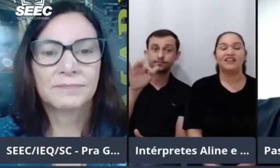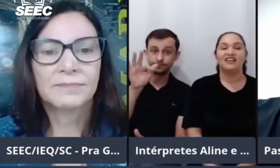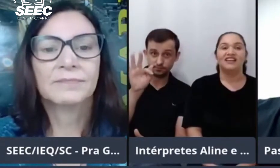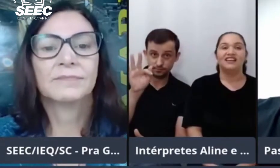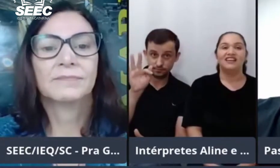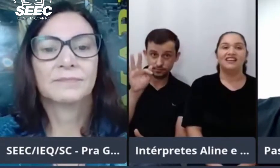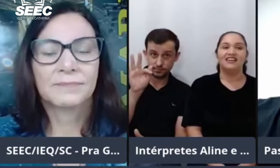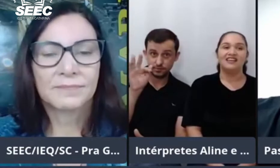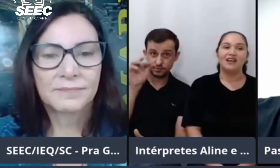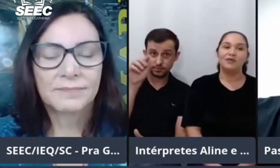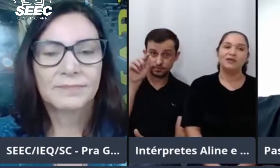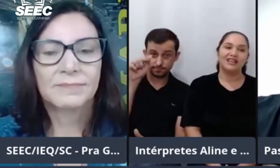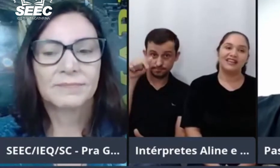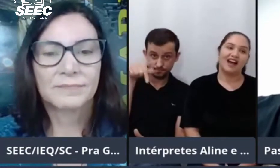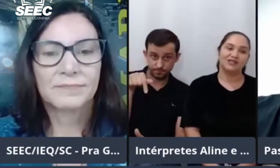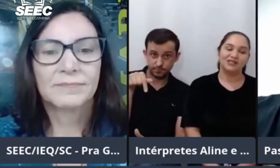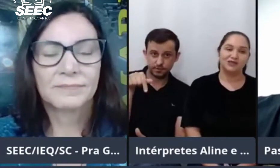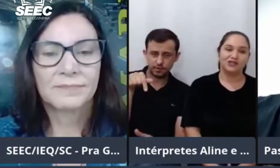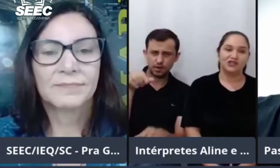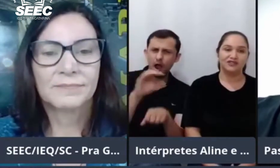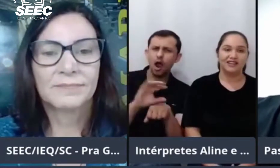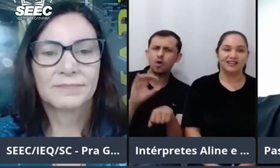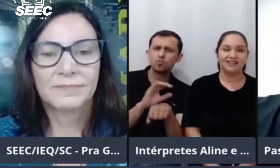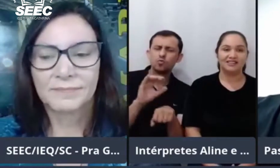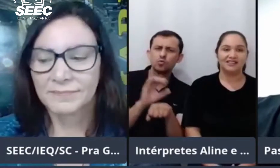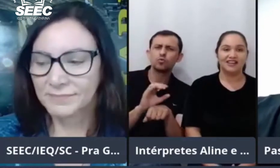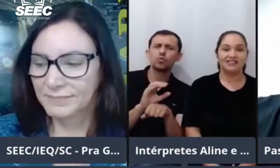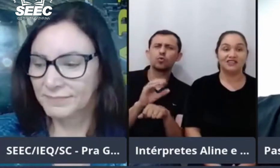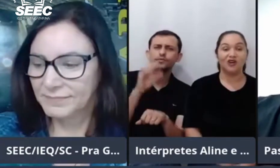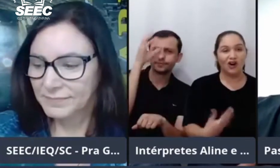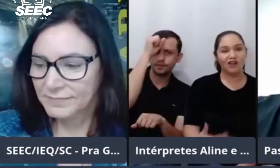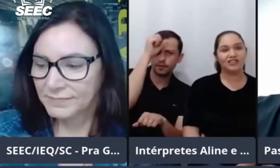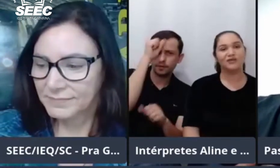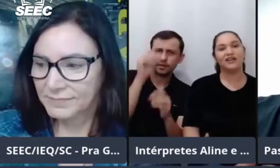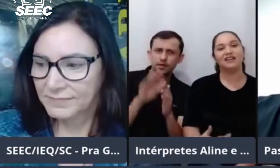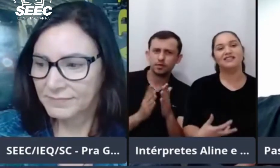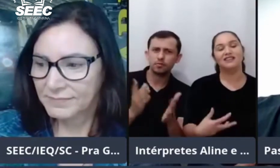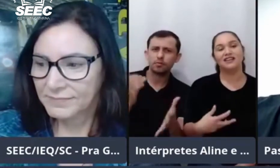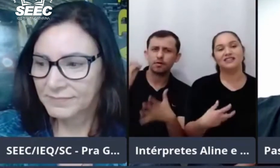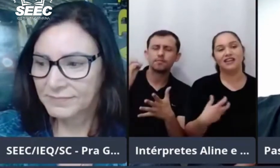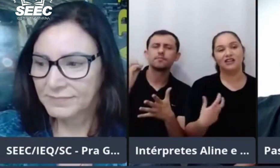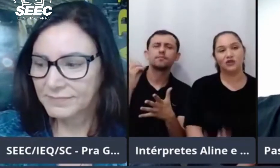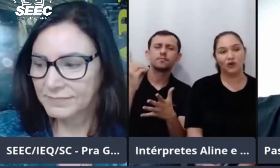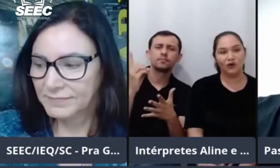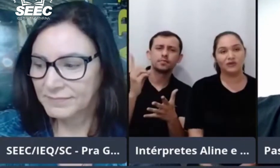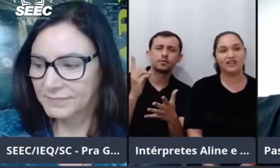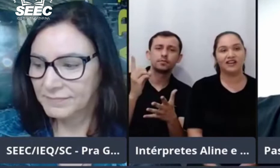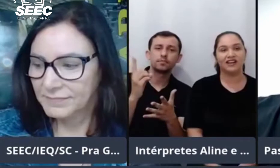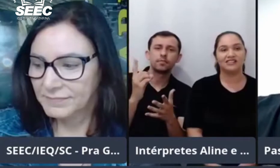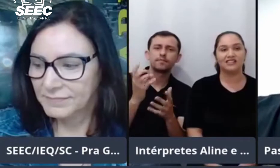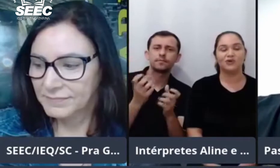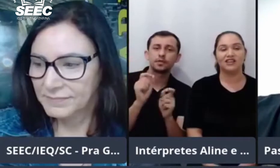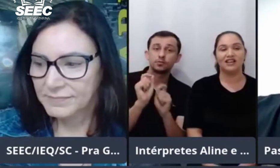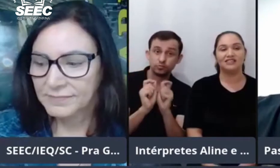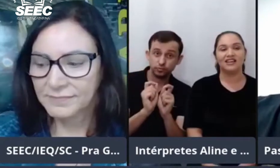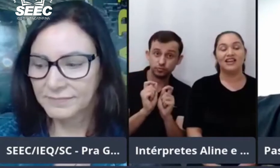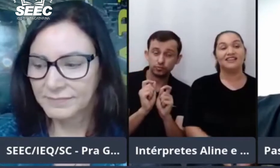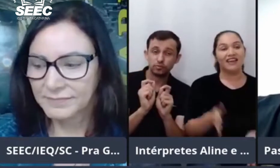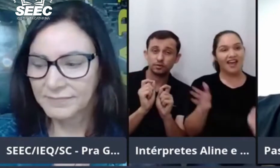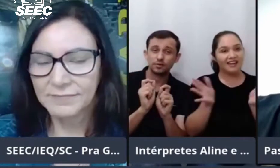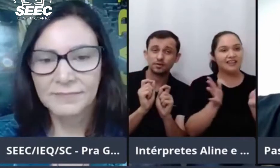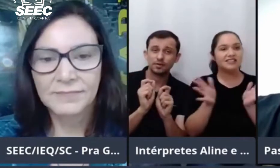né? E é muito legal, assim, quando a gente vê que eles gostam e eles têm esse retorno em relação que